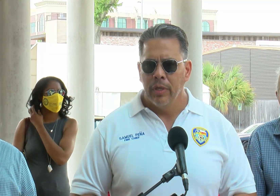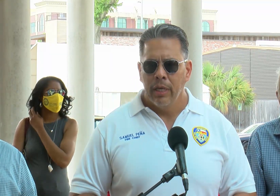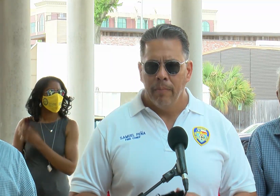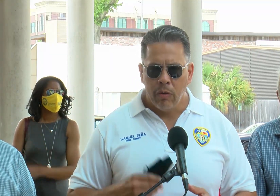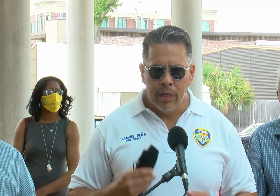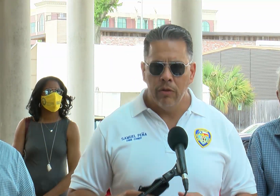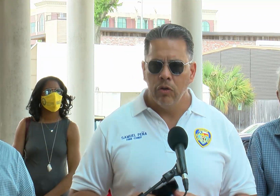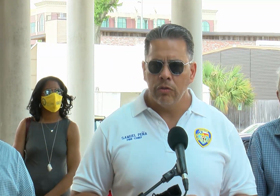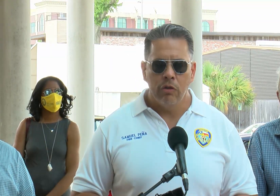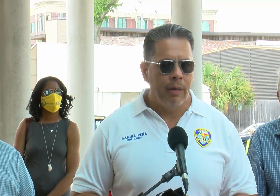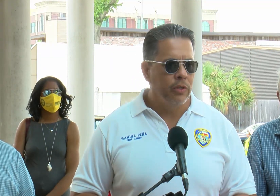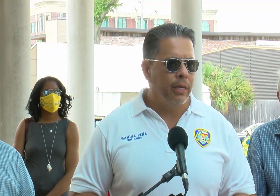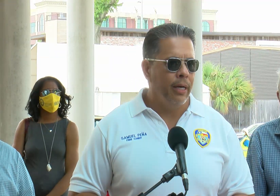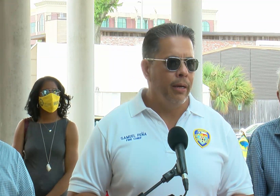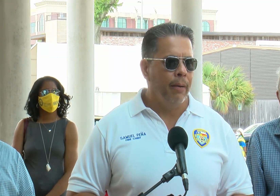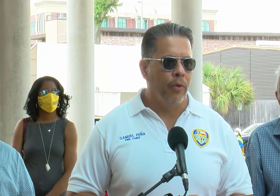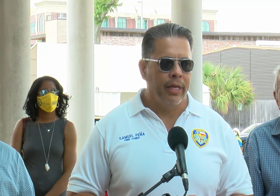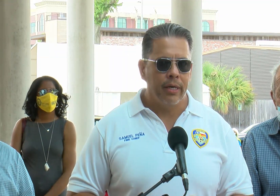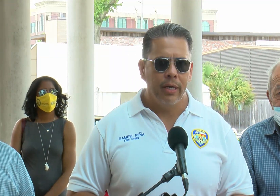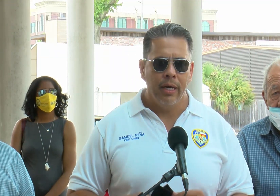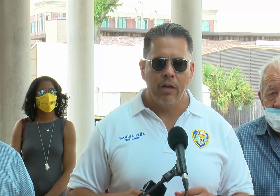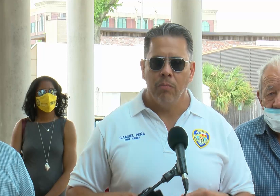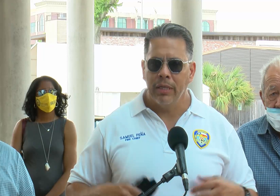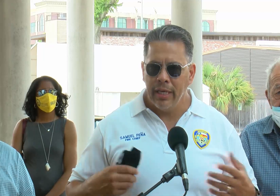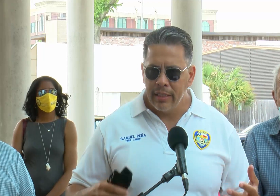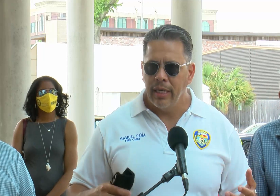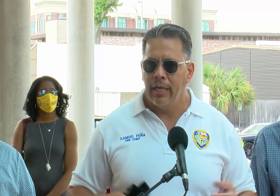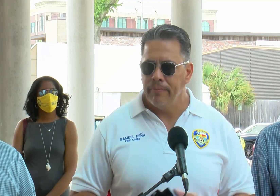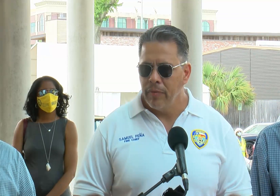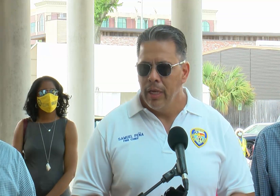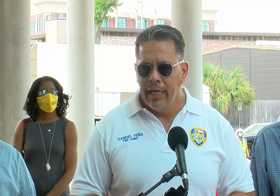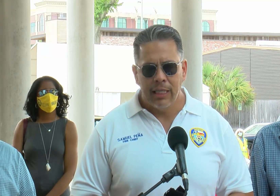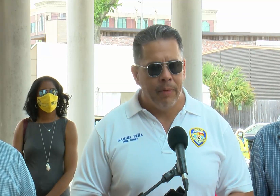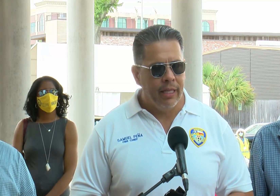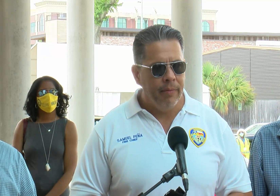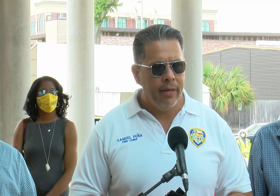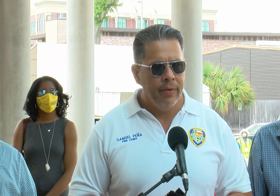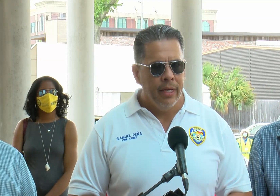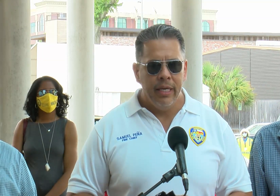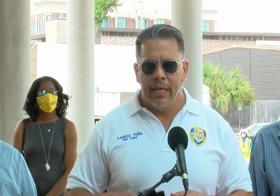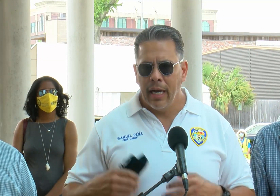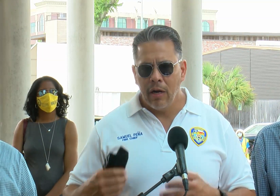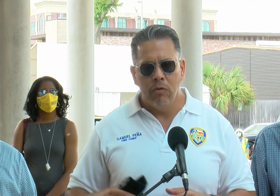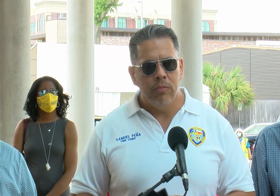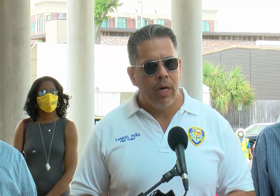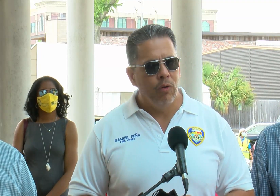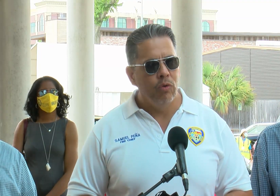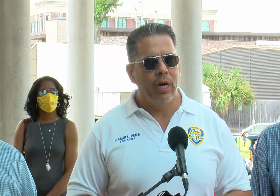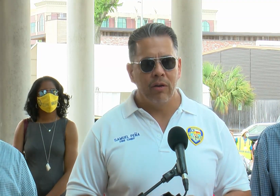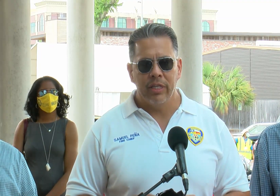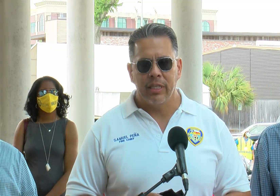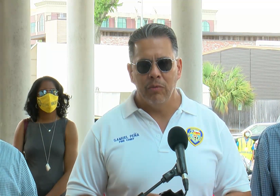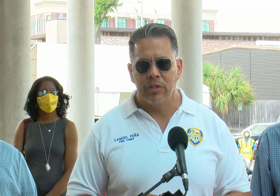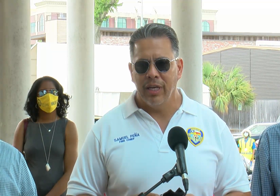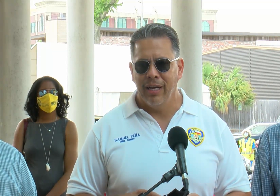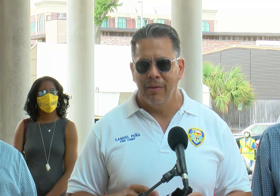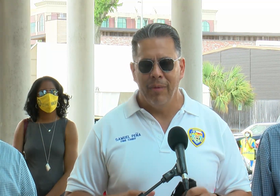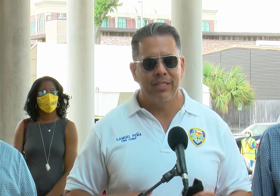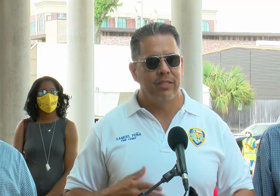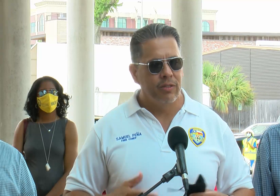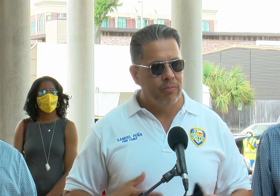vacunas. Vacunándonos nos vamos a poder combatir esta pandemia y llegar a un lugar donde